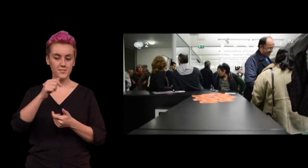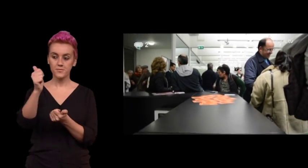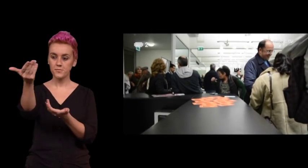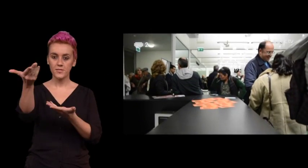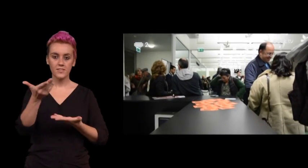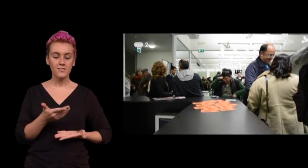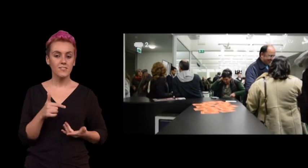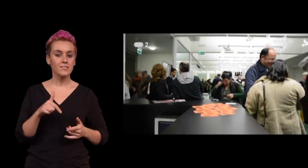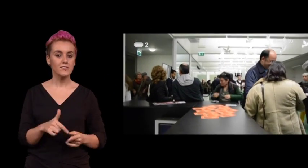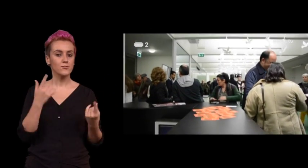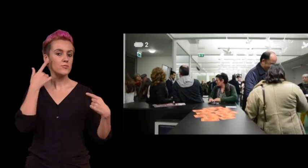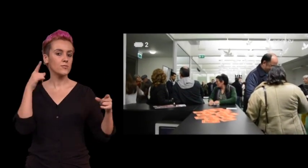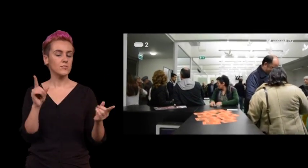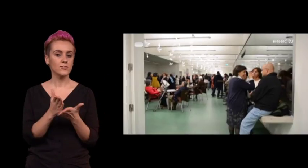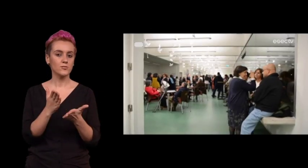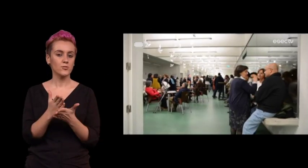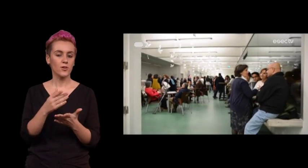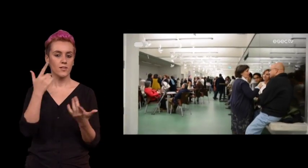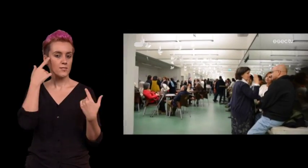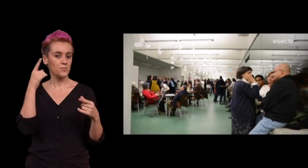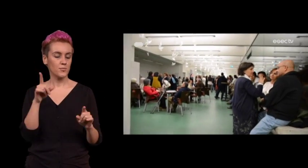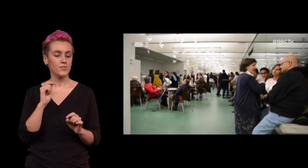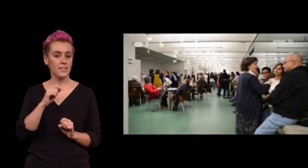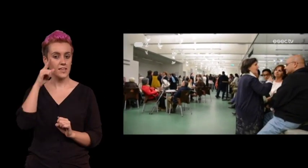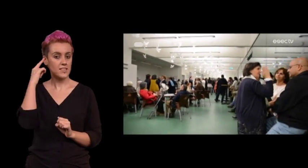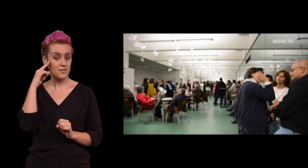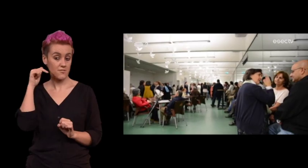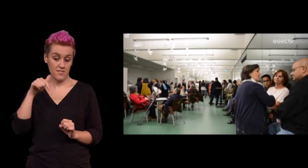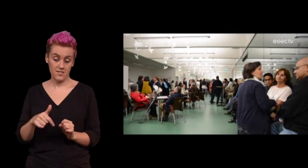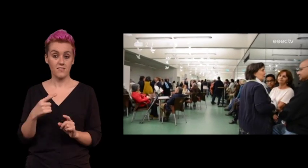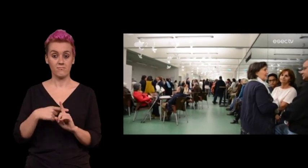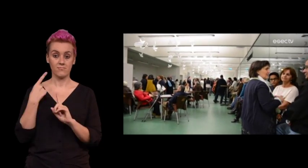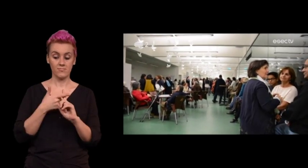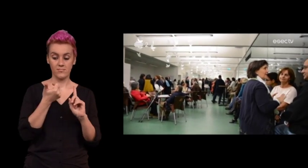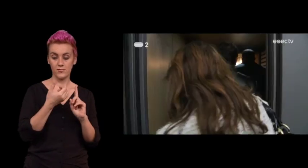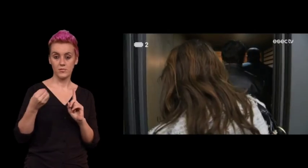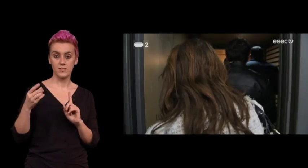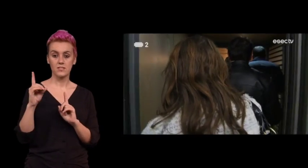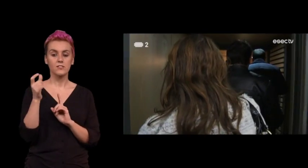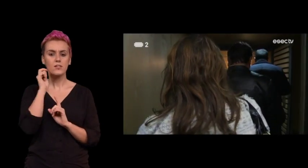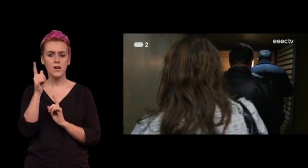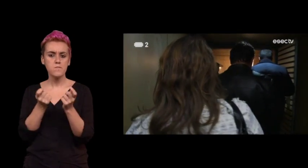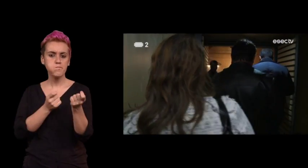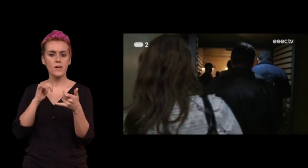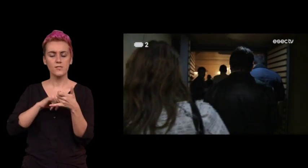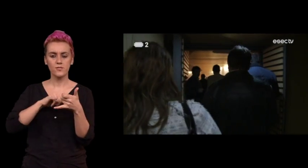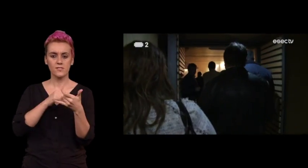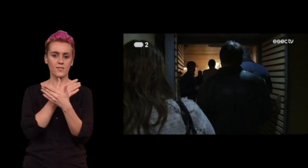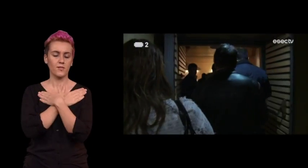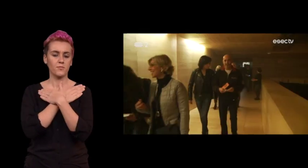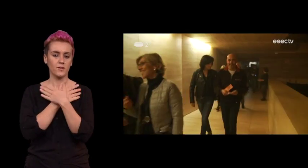Boa noite, bem-vindos às Quintas do Conservatório, Cores de Outono 2016, uma iniciativa da